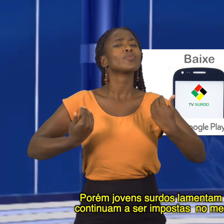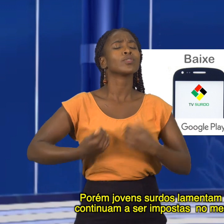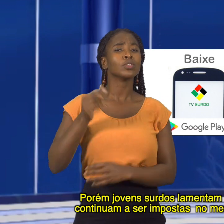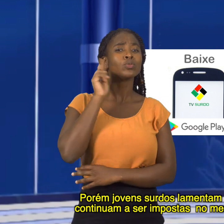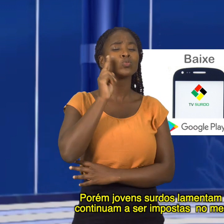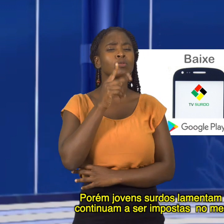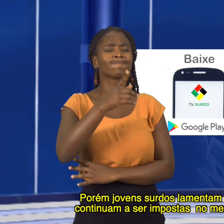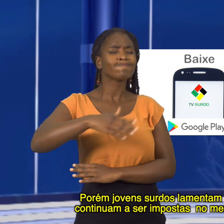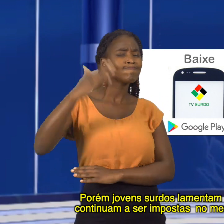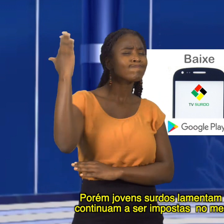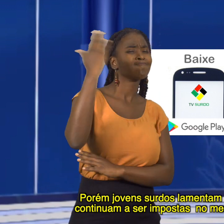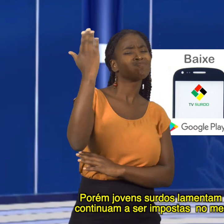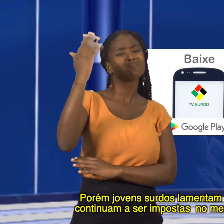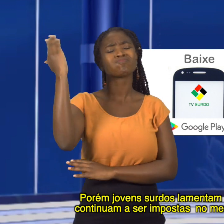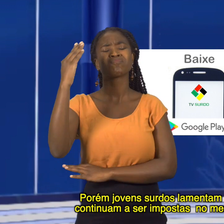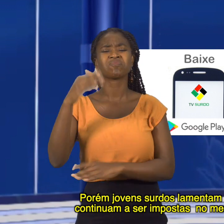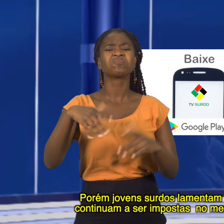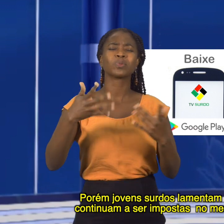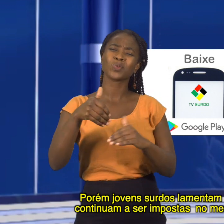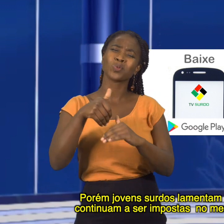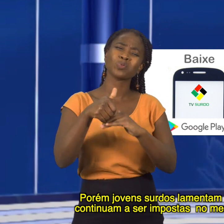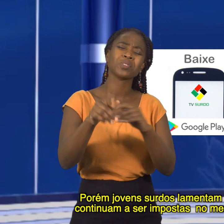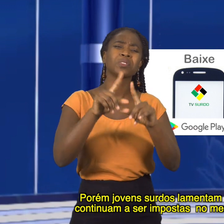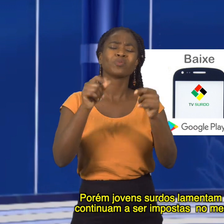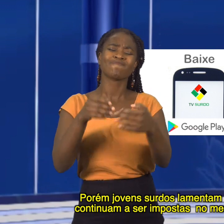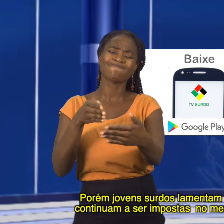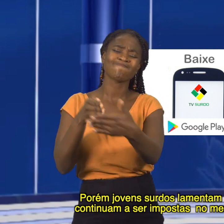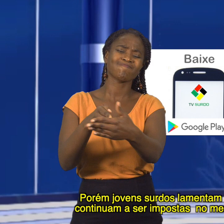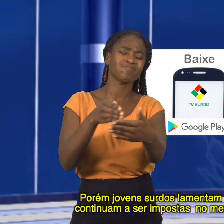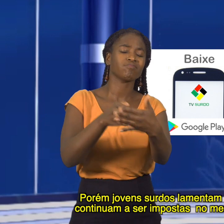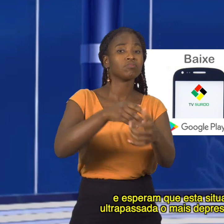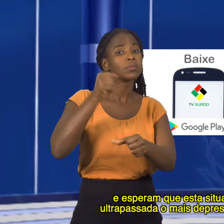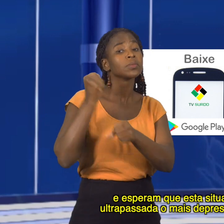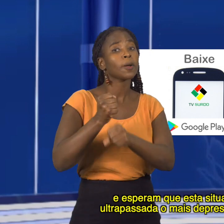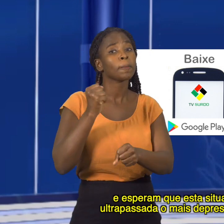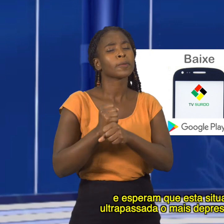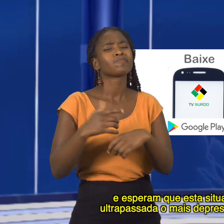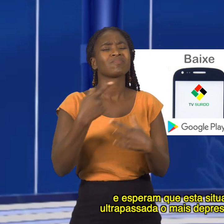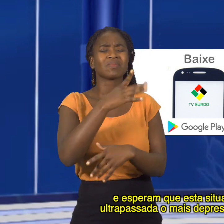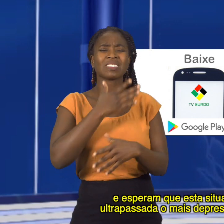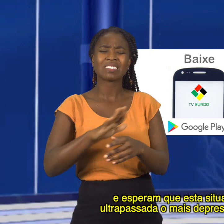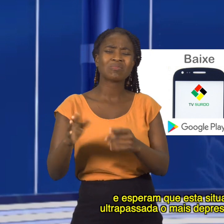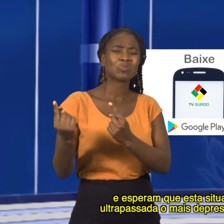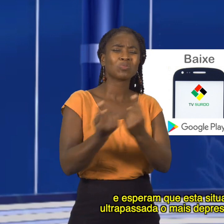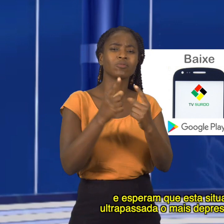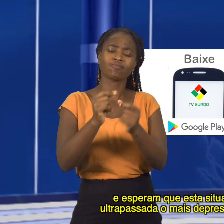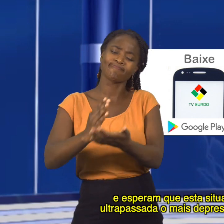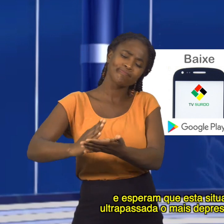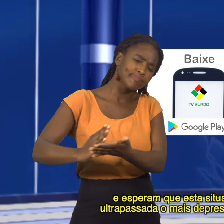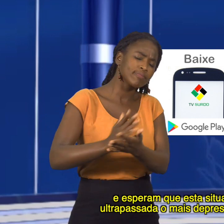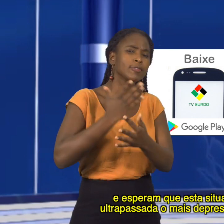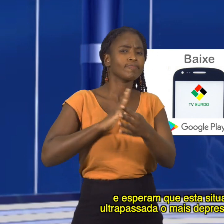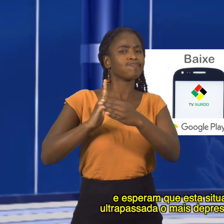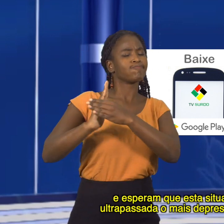Porém, jovens surdos lamentam as barreiras que continuam a ser impostas no mercado de trabalho e esperam que esta